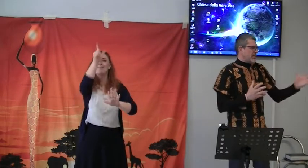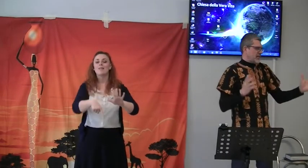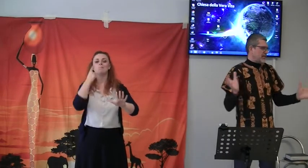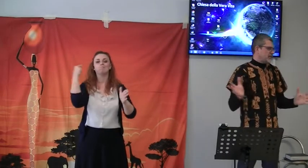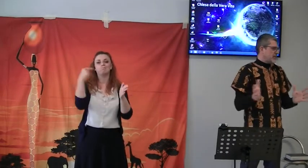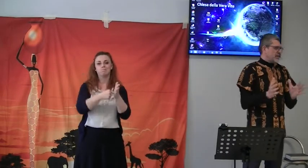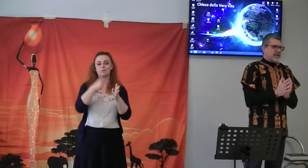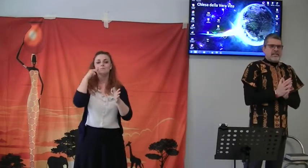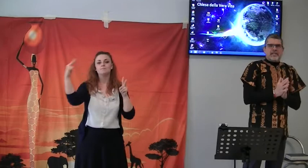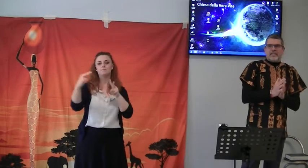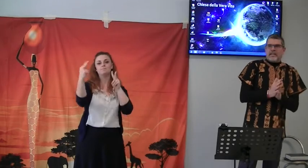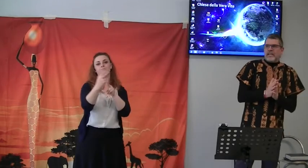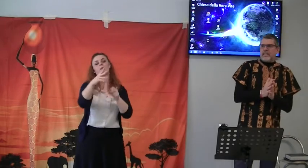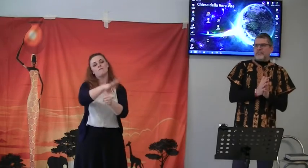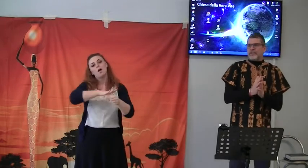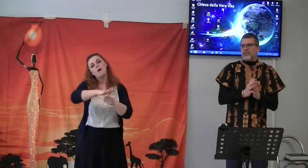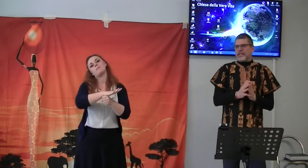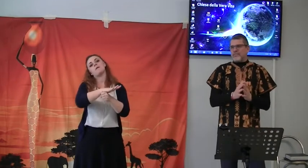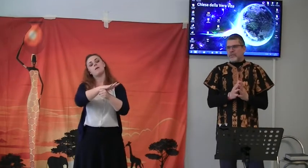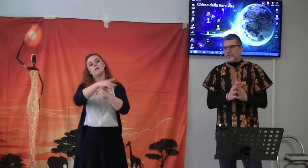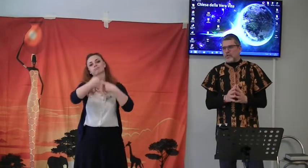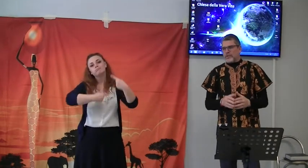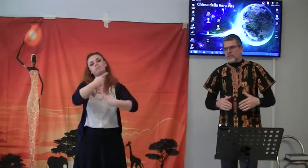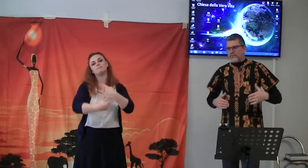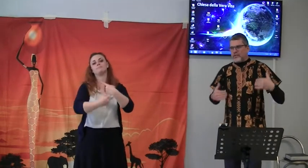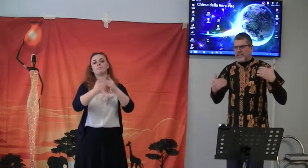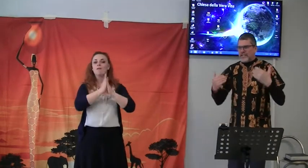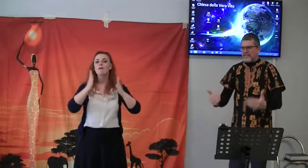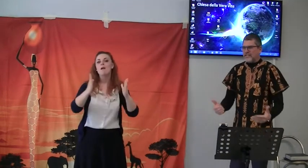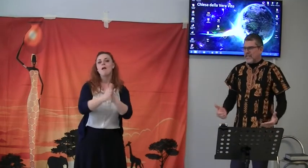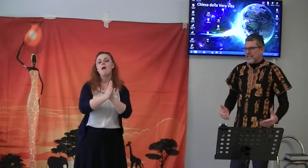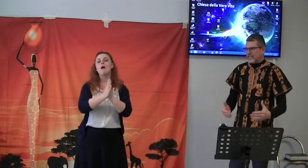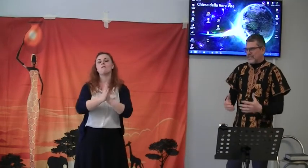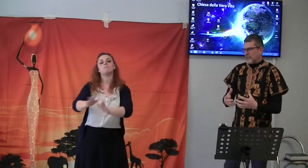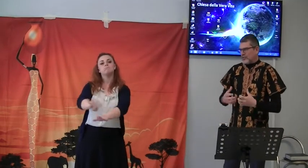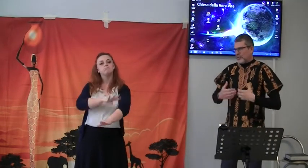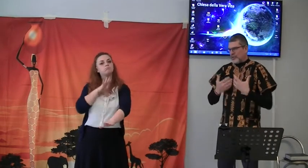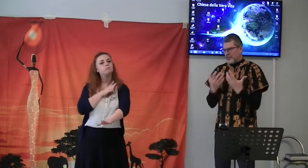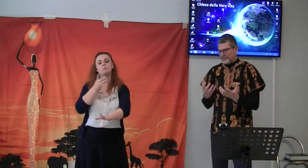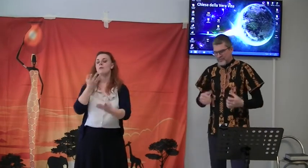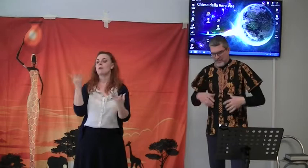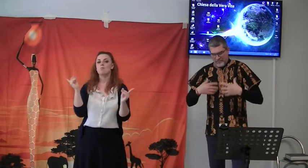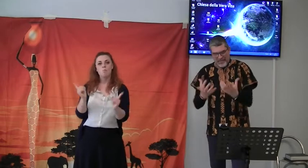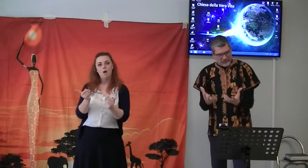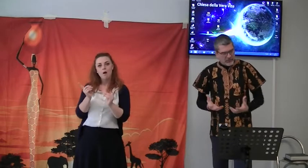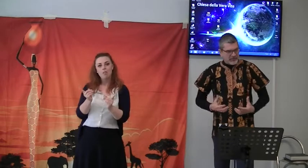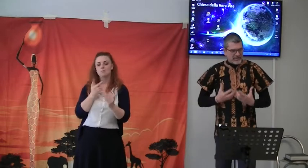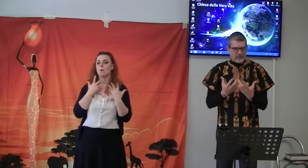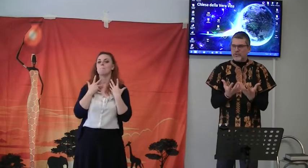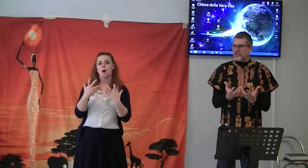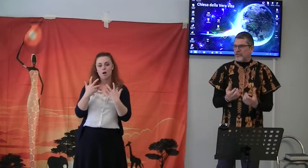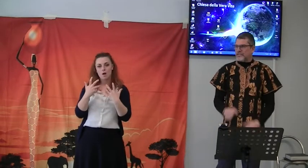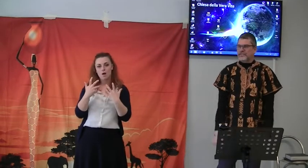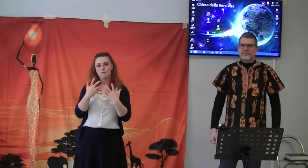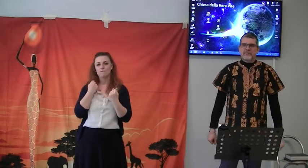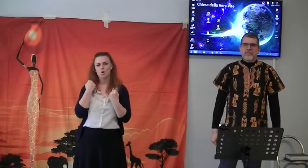e chiese. E l'impressione che abbiamo avuto quando siamo rientrati in Italia è stata molto, l'impatto, voglio dire, è stato